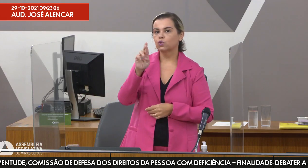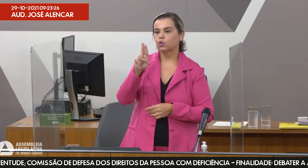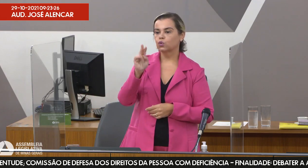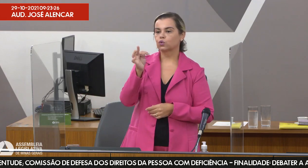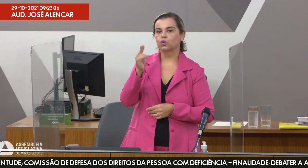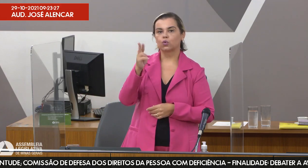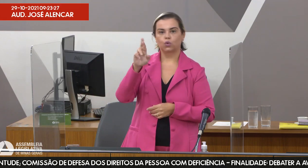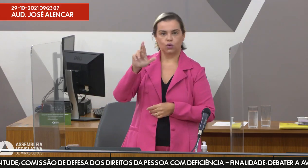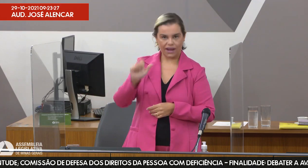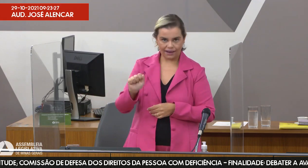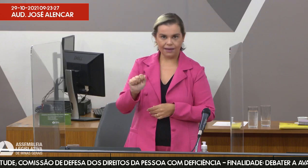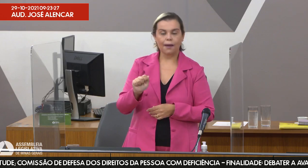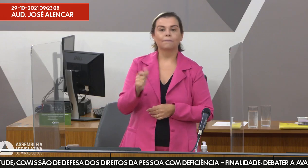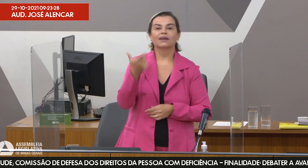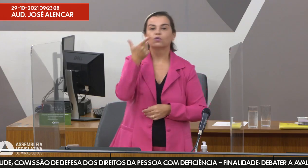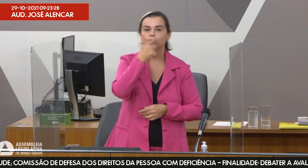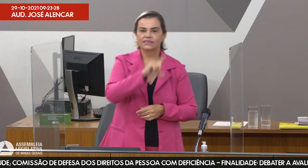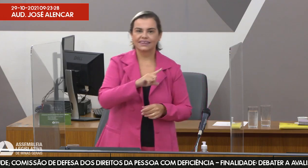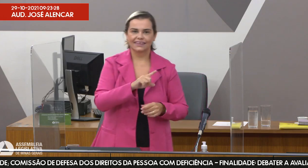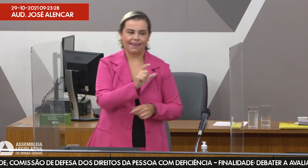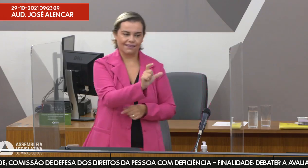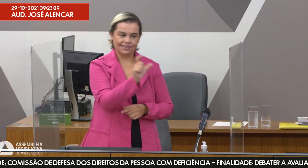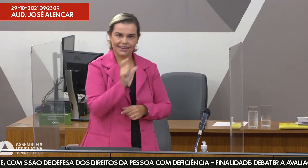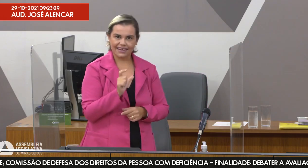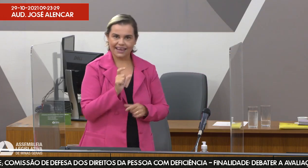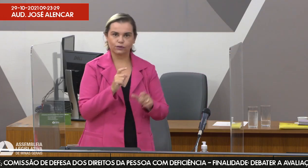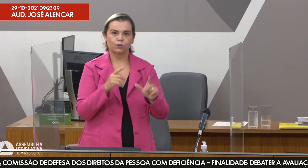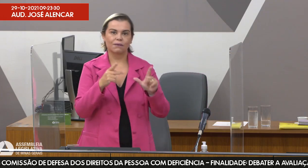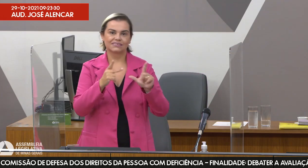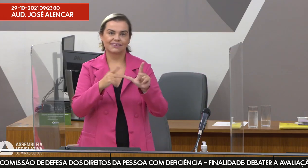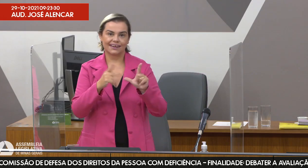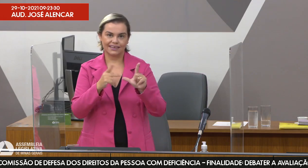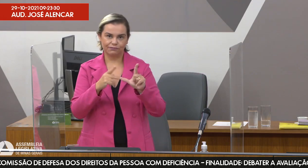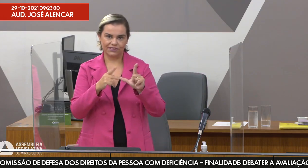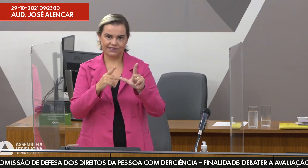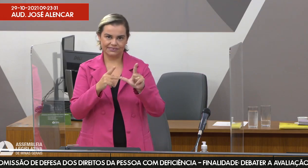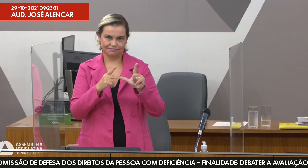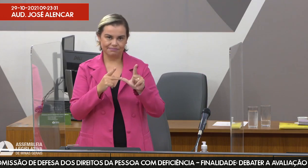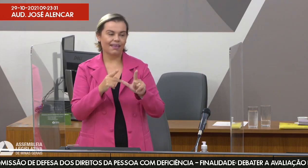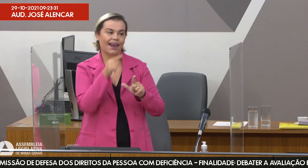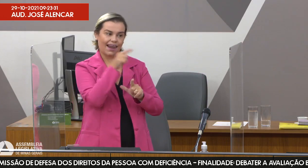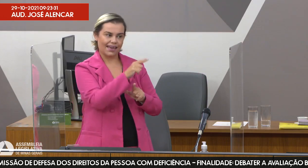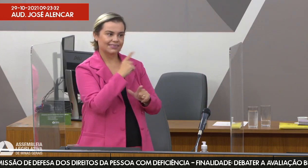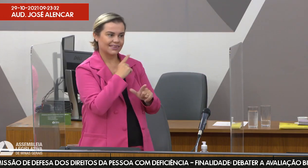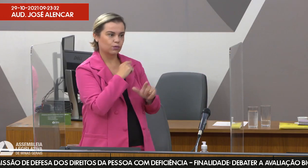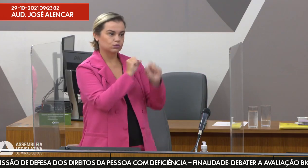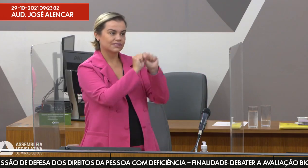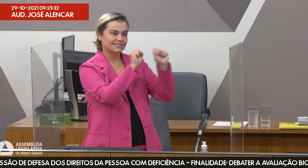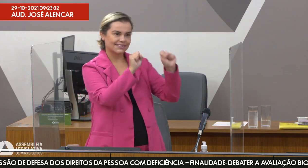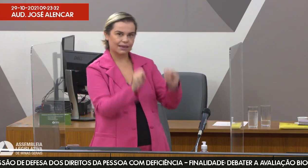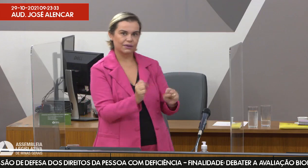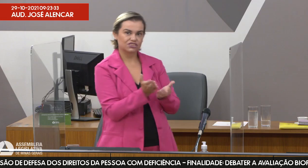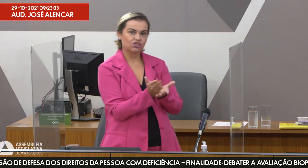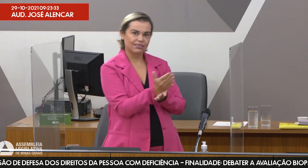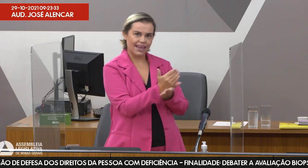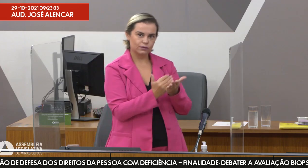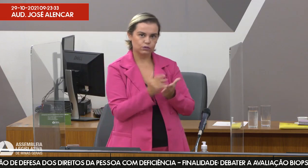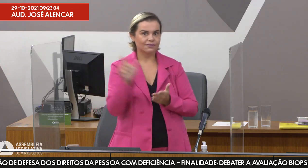Por exemplo, o Ministério da Infraestrutura tem dados sobre as pessoas com deficiência que utilizam